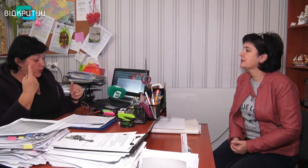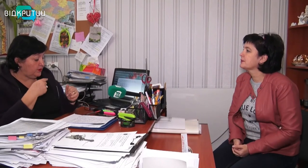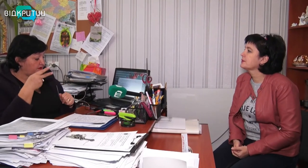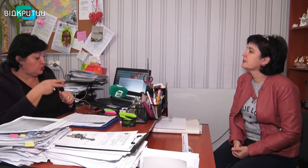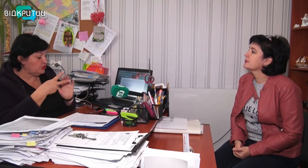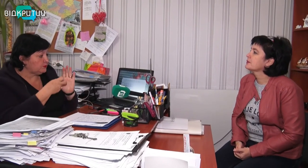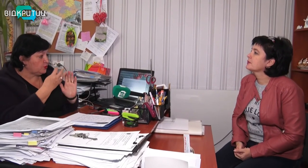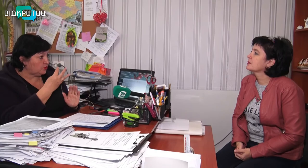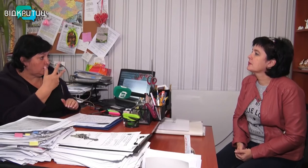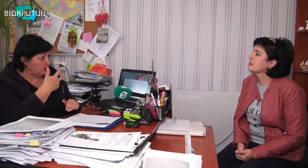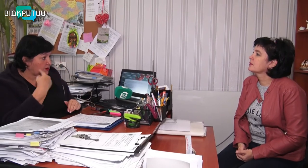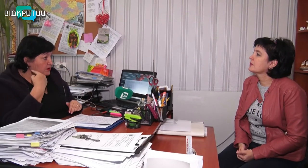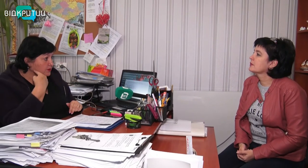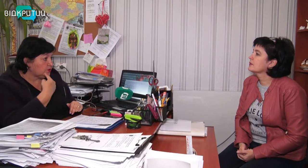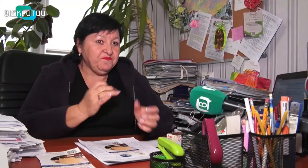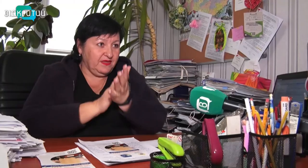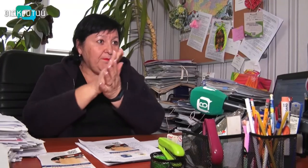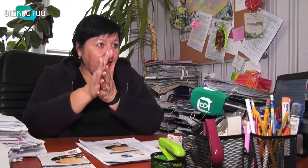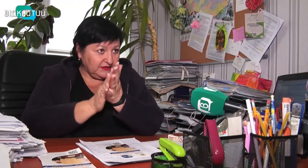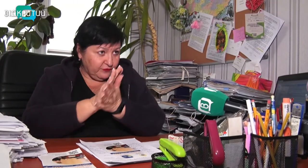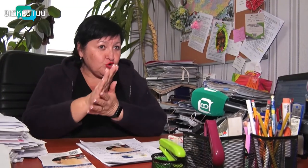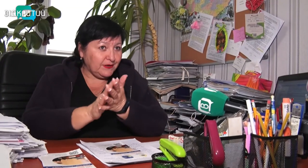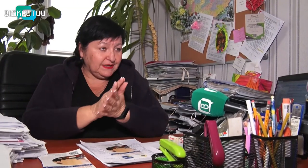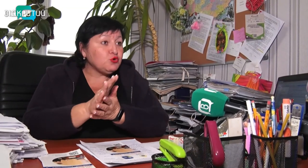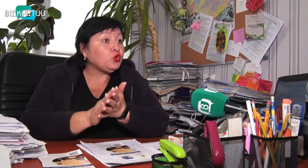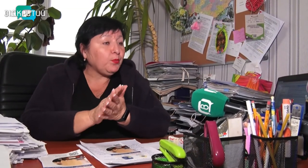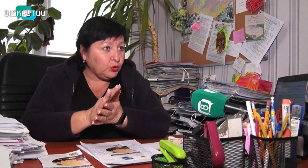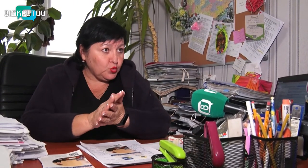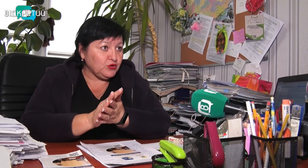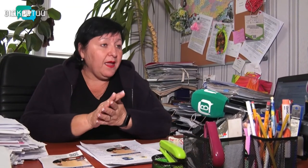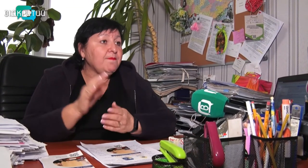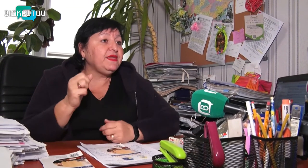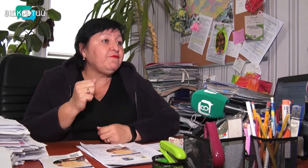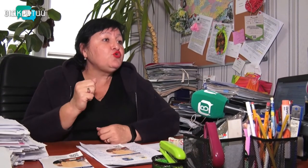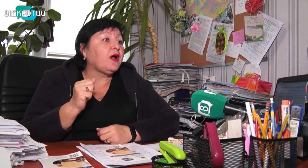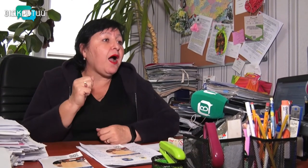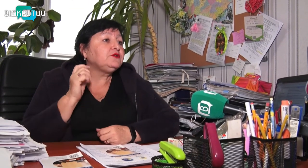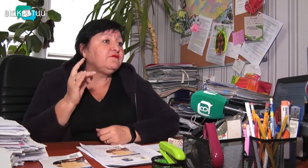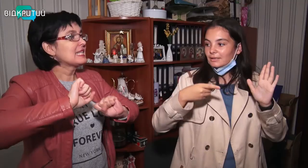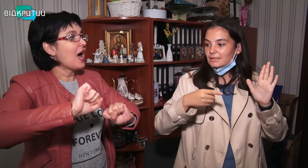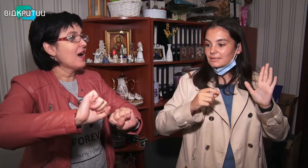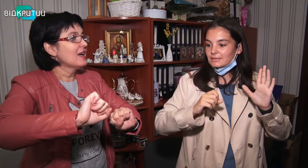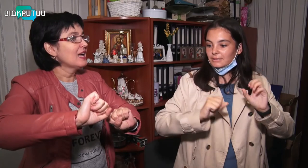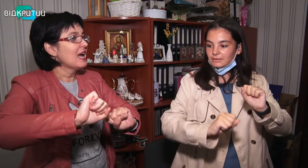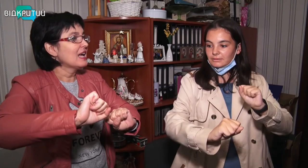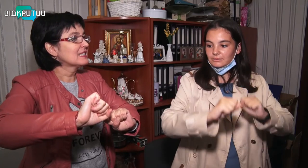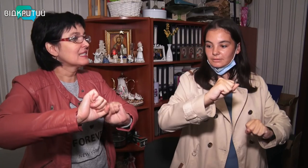– щорічне нагадування про повагу до людей, які не чують. В Україні задля цього навіть запустили челендж. Люди різних професій за допомогою